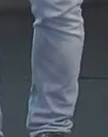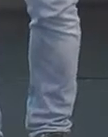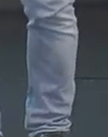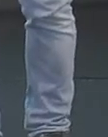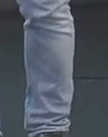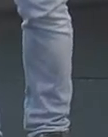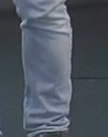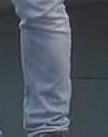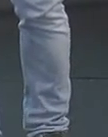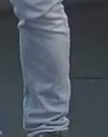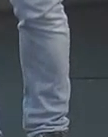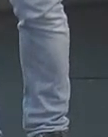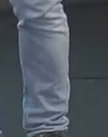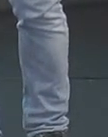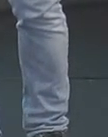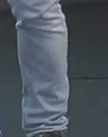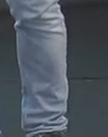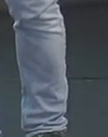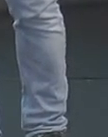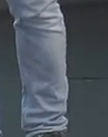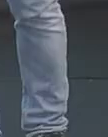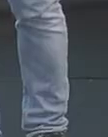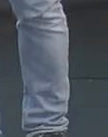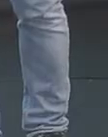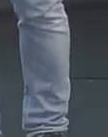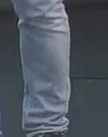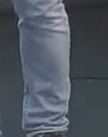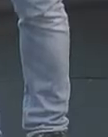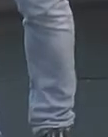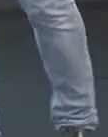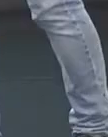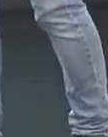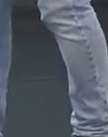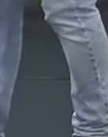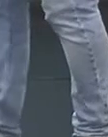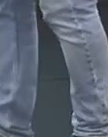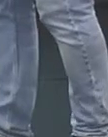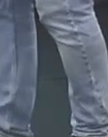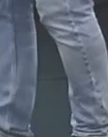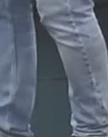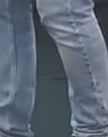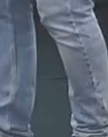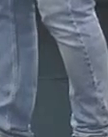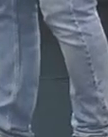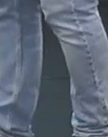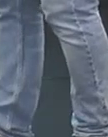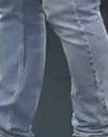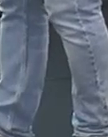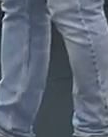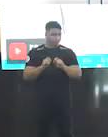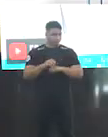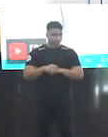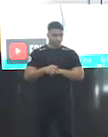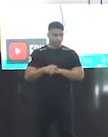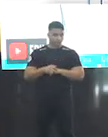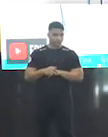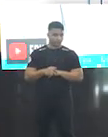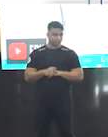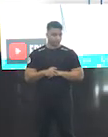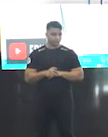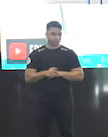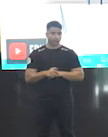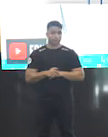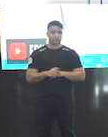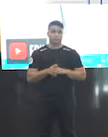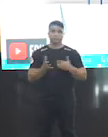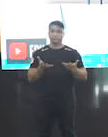H+, OH-. É assim que você reconhece. A gente passa, e eu queria que